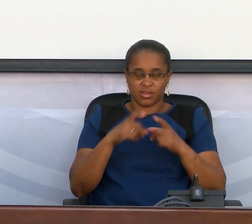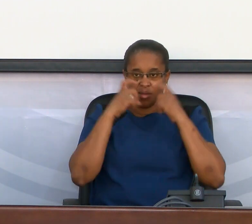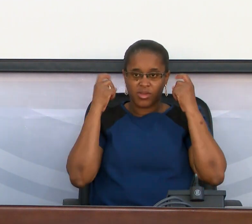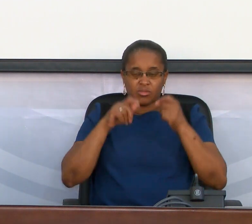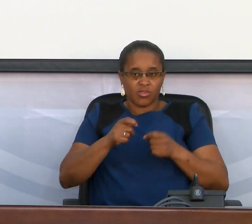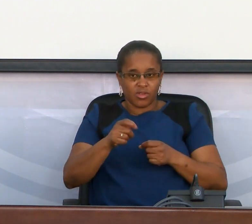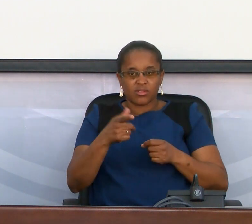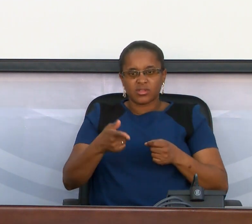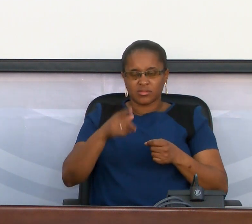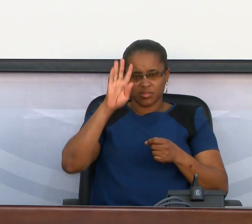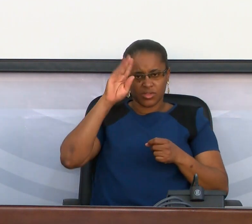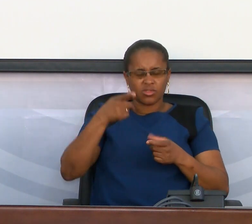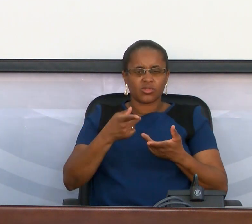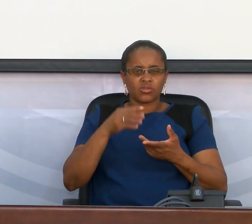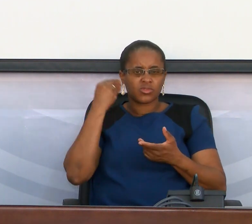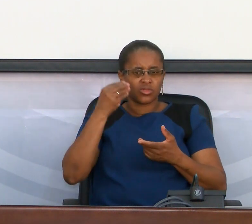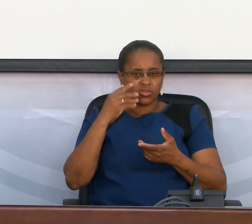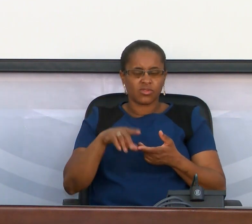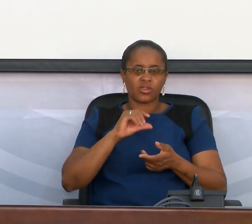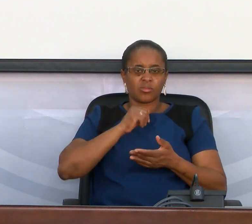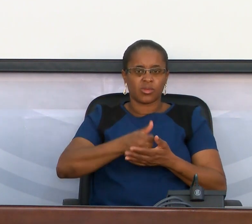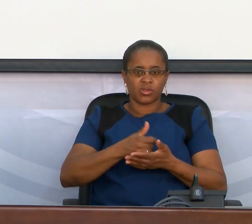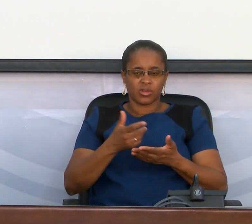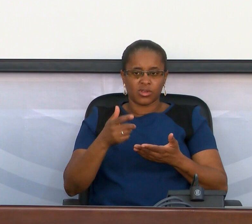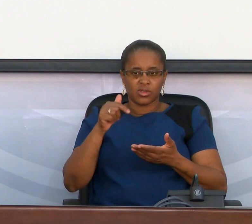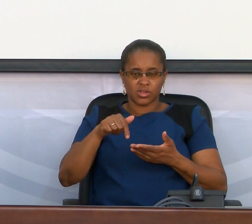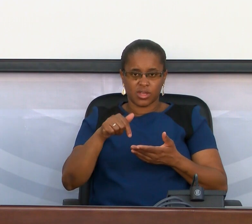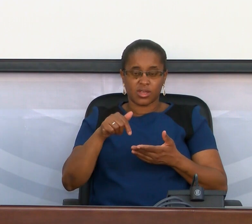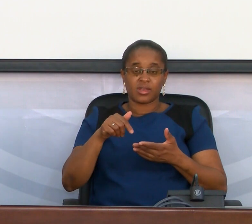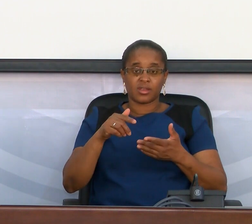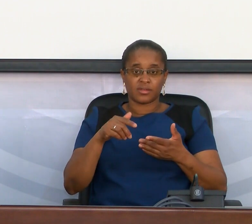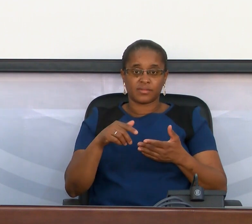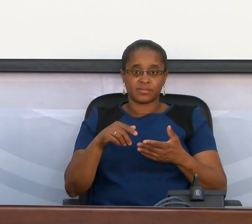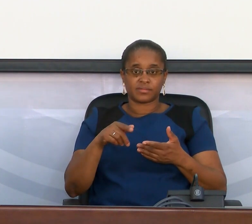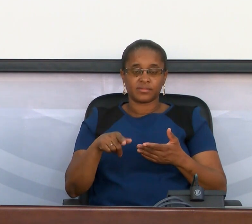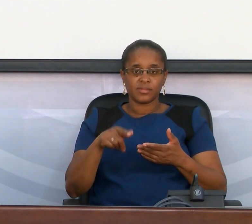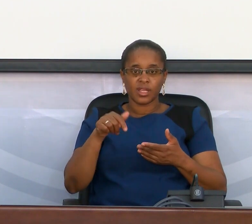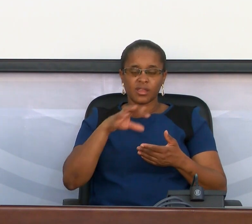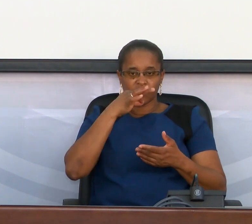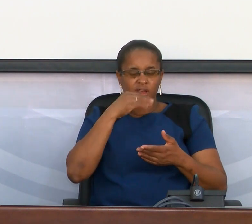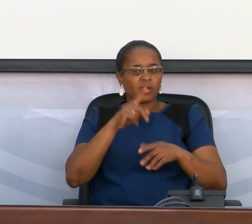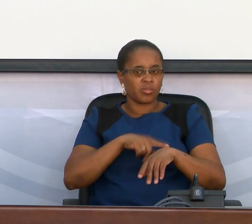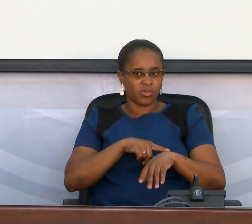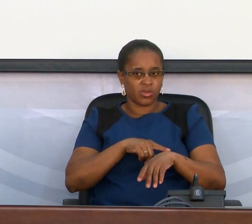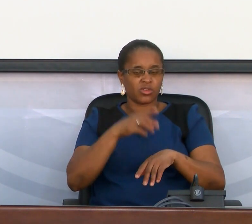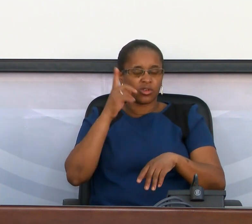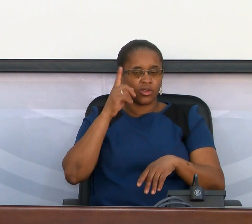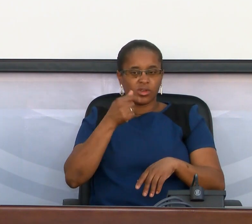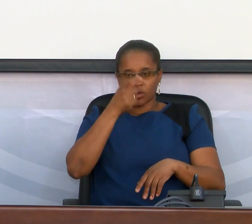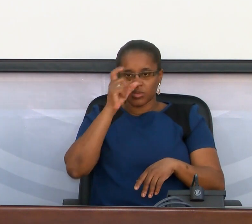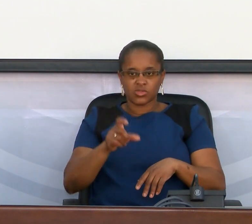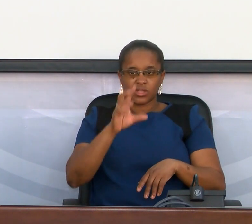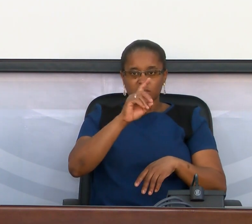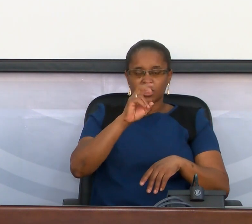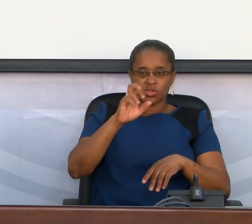internado, perguntei a um jovem adulto ou uma pessoa da terceira idade que está aqui, na que eu falei há bocado. Sim. É uma pessoa de 68 anos de